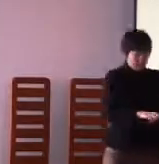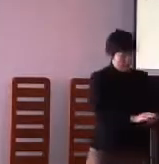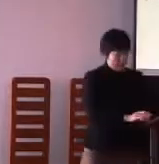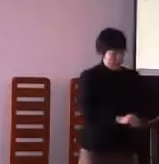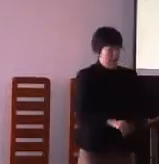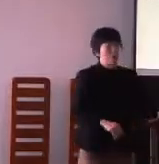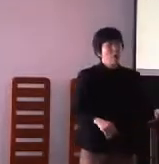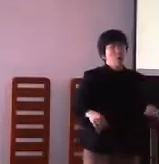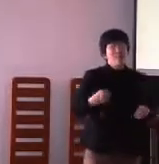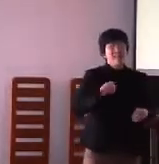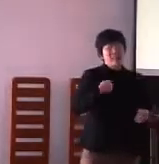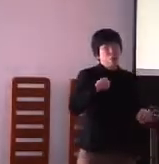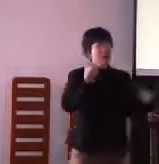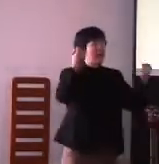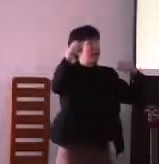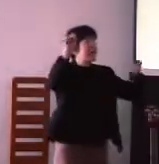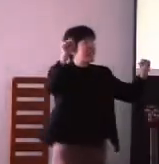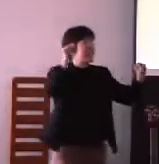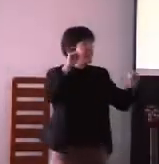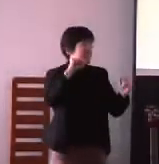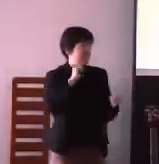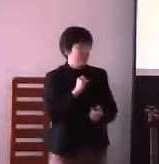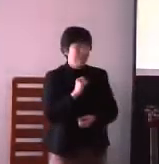私は劇ができるけれども、